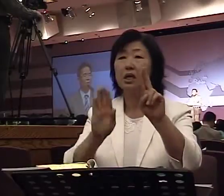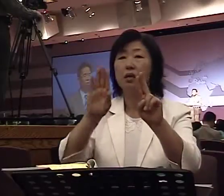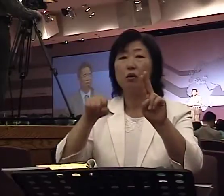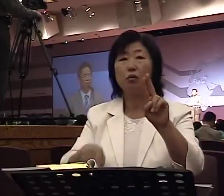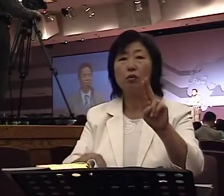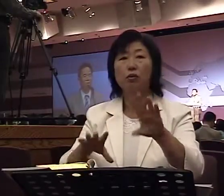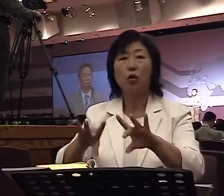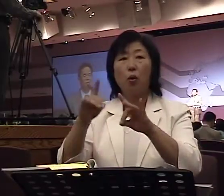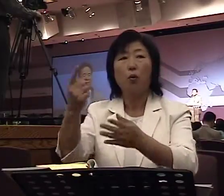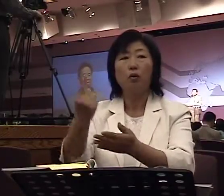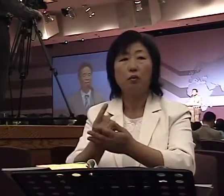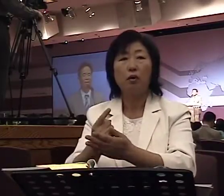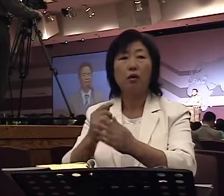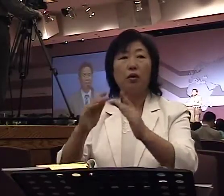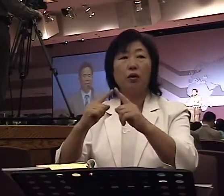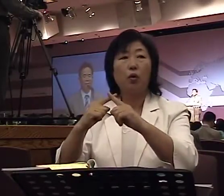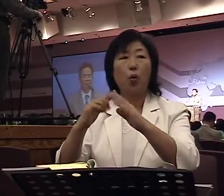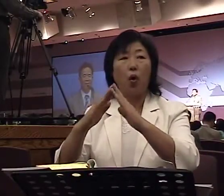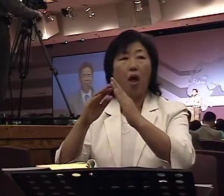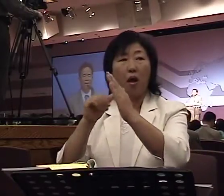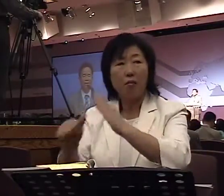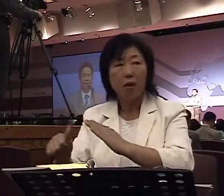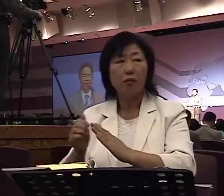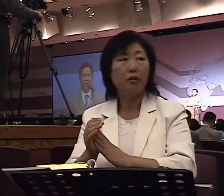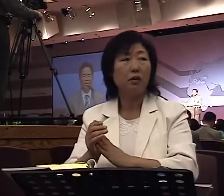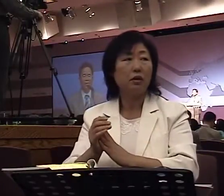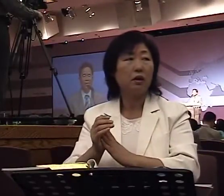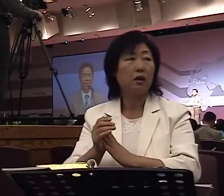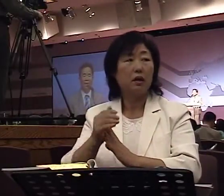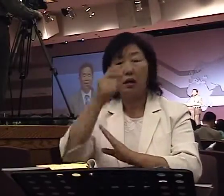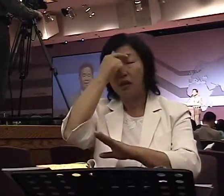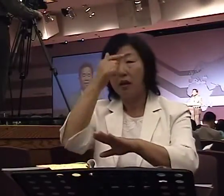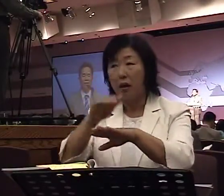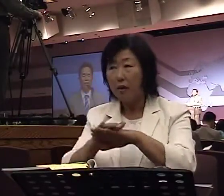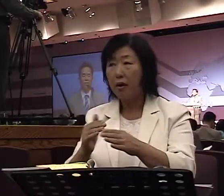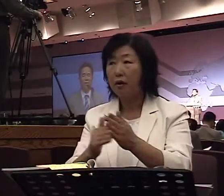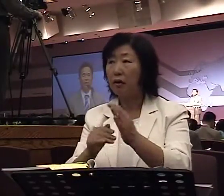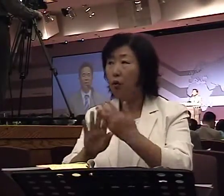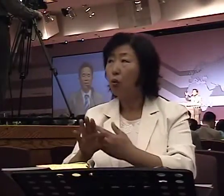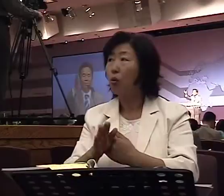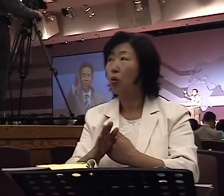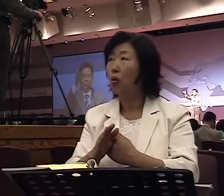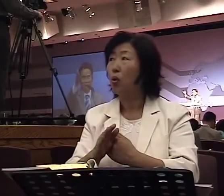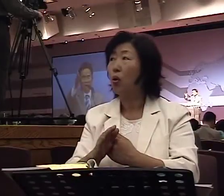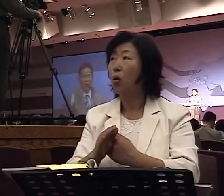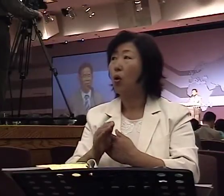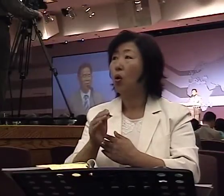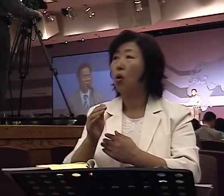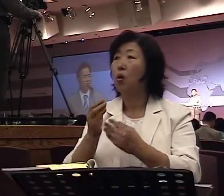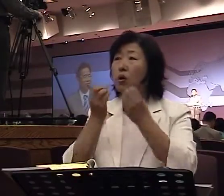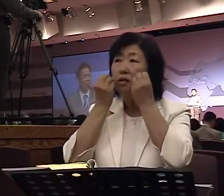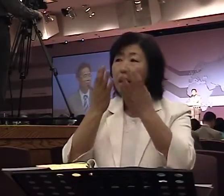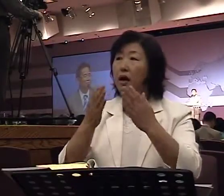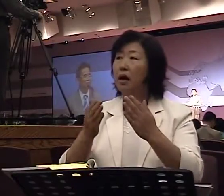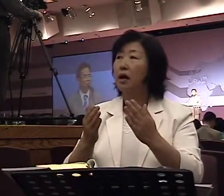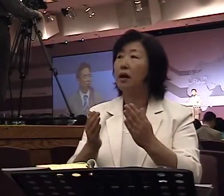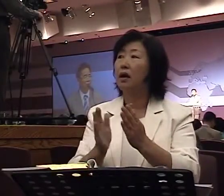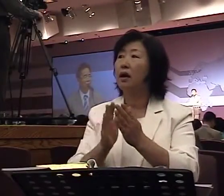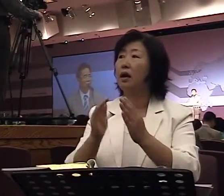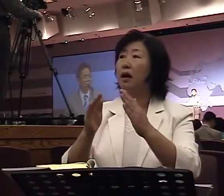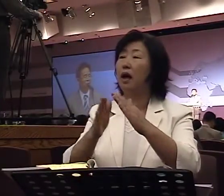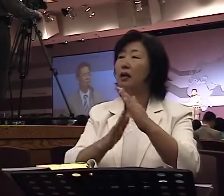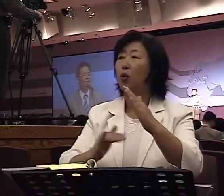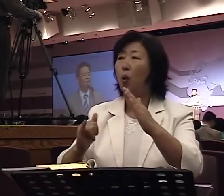나오시거나 또 방문하신 분들 계시면 감사합니다. 예배 마치고 여러분들 나가실 때 본당 바로 맞은편에 새가족 환영실이 있습니다.